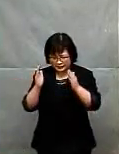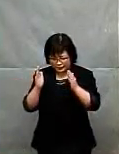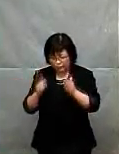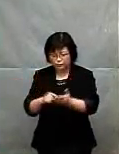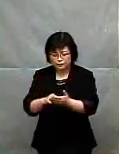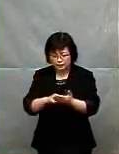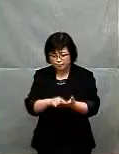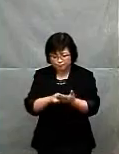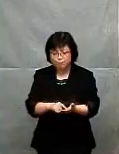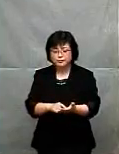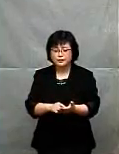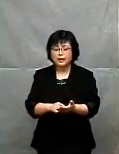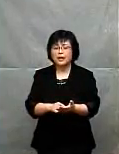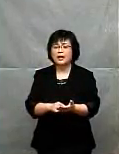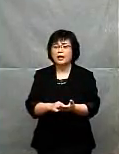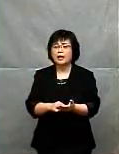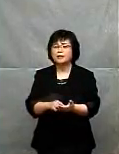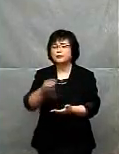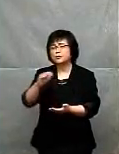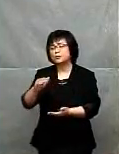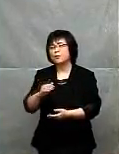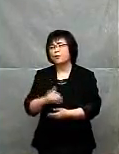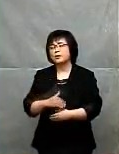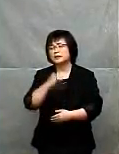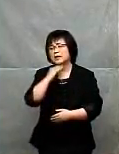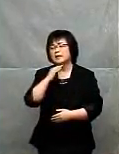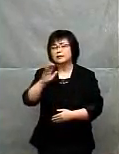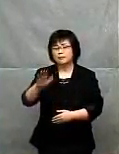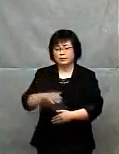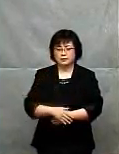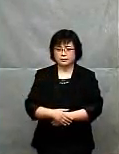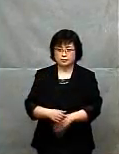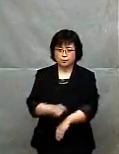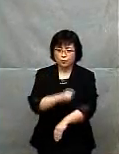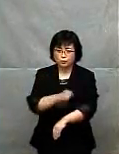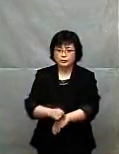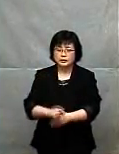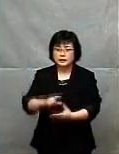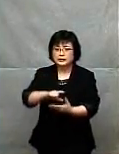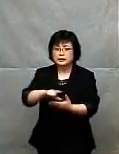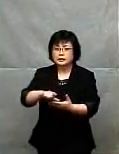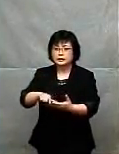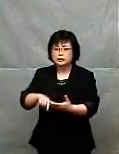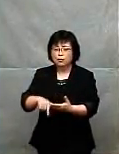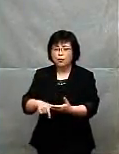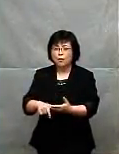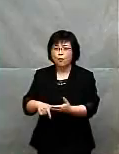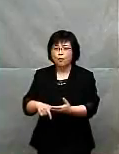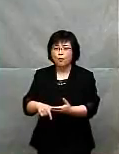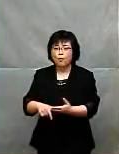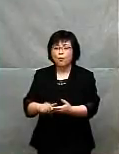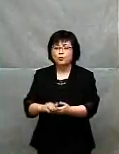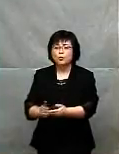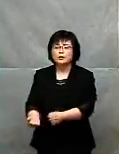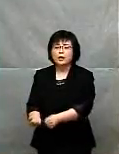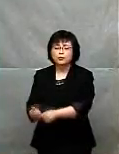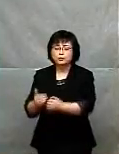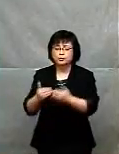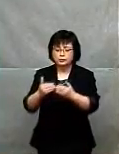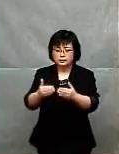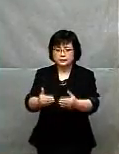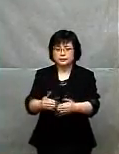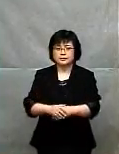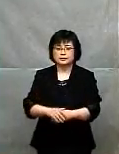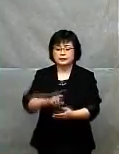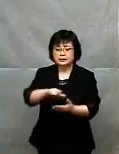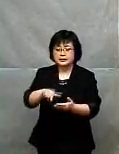処していただくことを期待しております。特に地方創生の推進ですとか、地域の